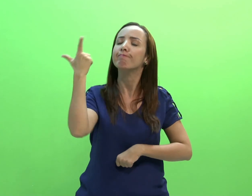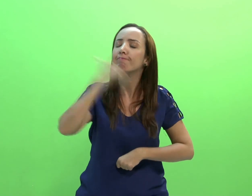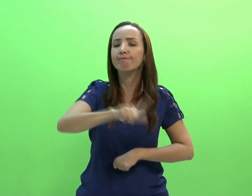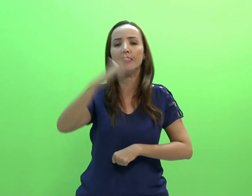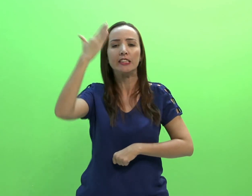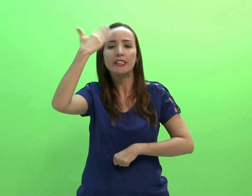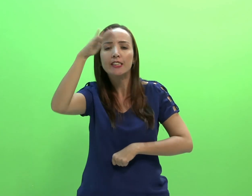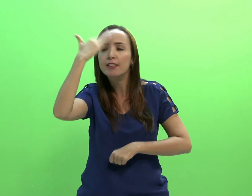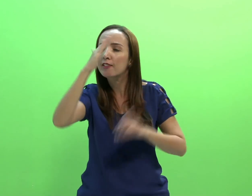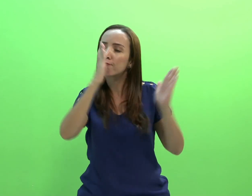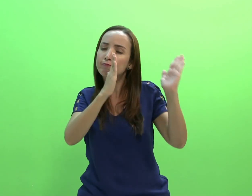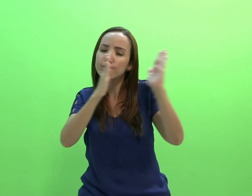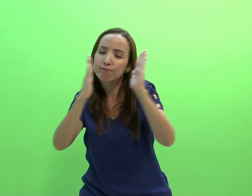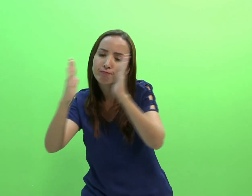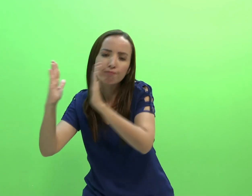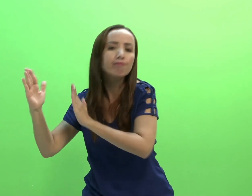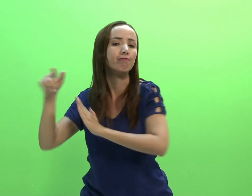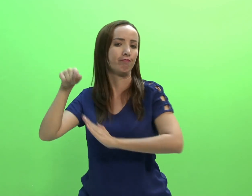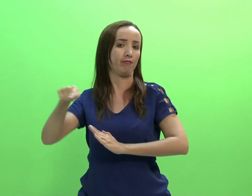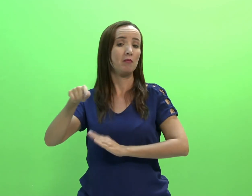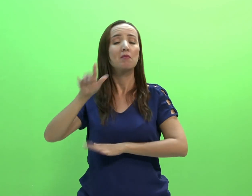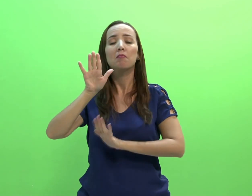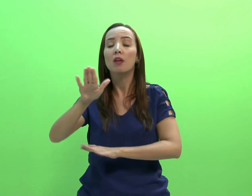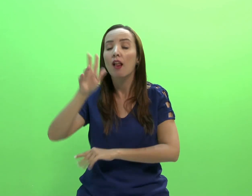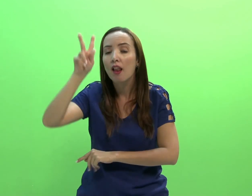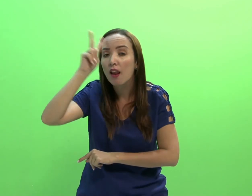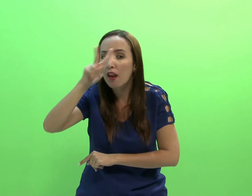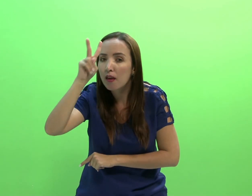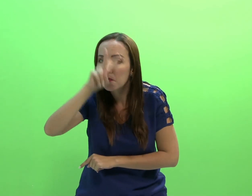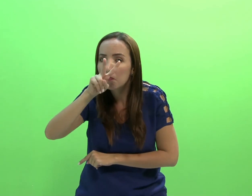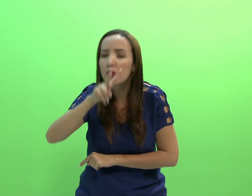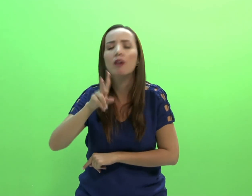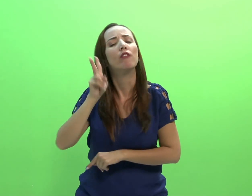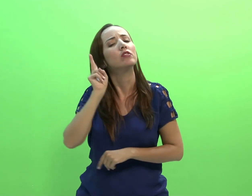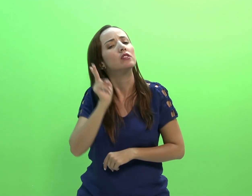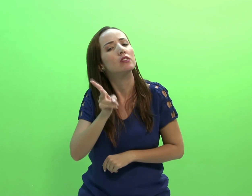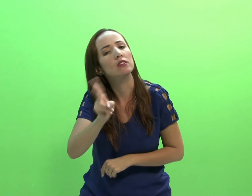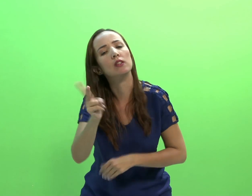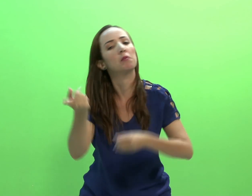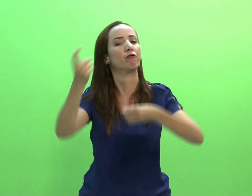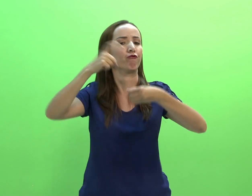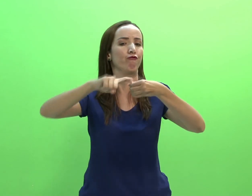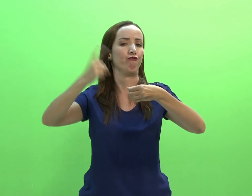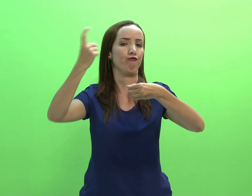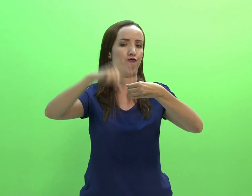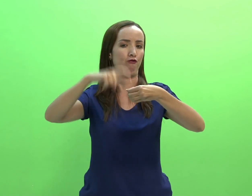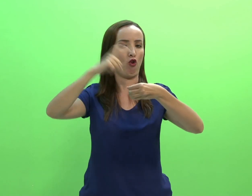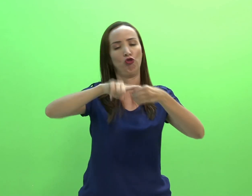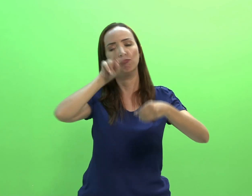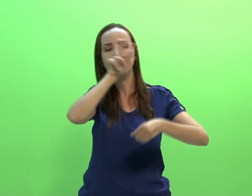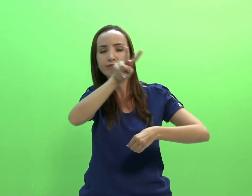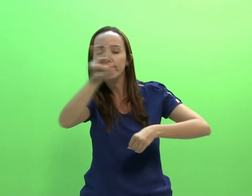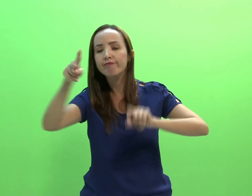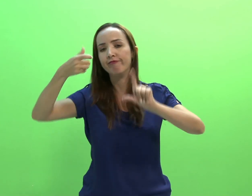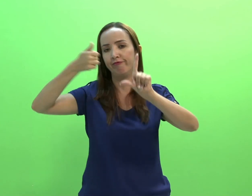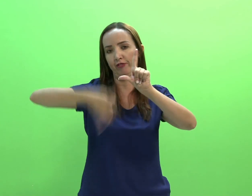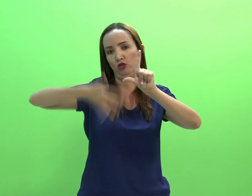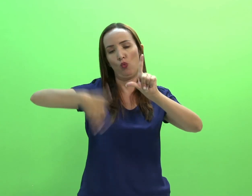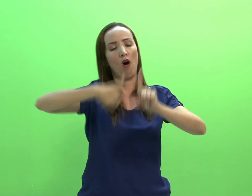Espero que vocês tenham entendido as nossas aulas e lembrem-se sempre de voltar no